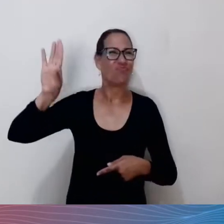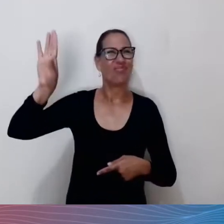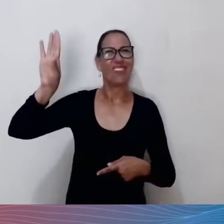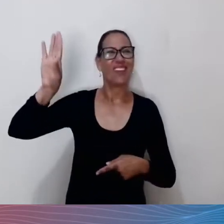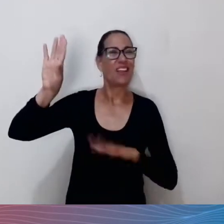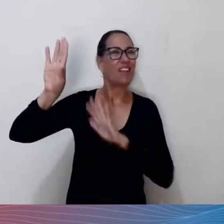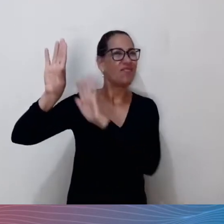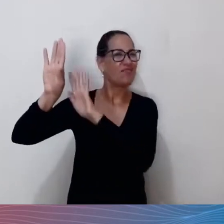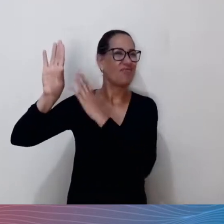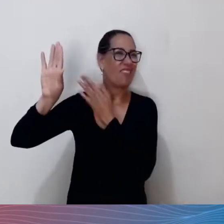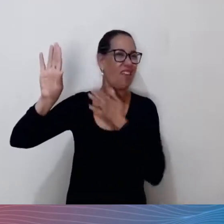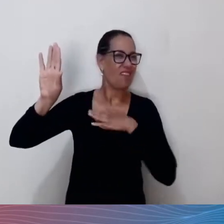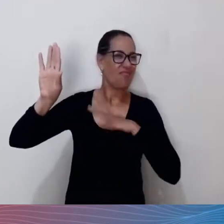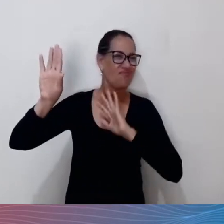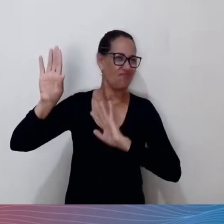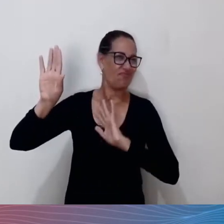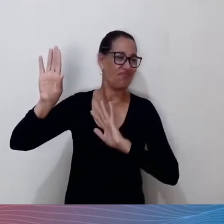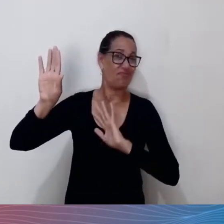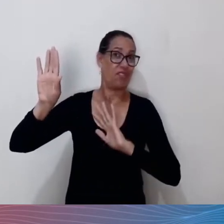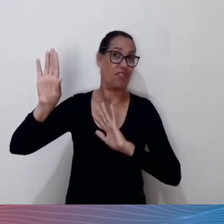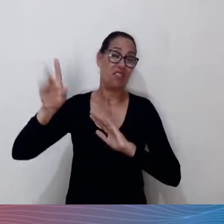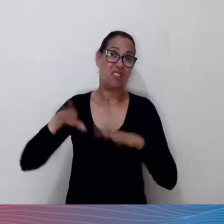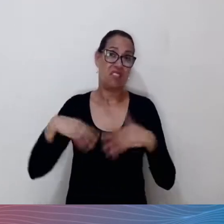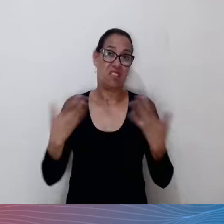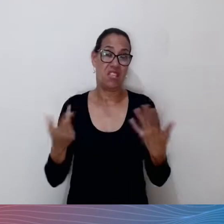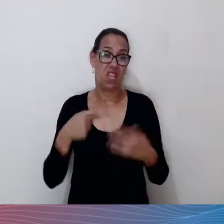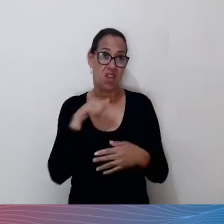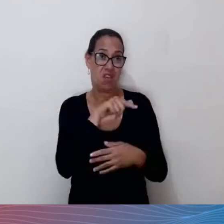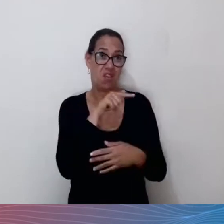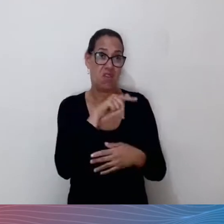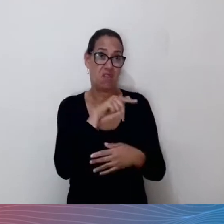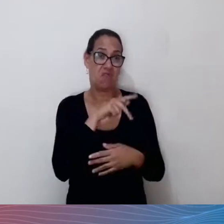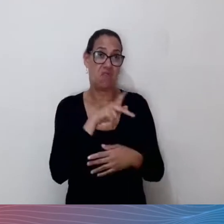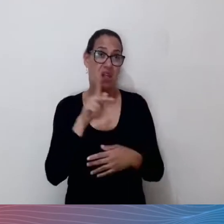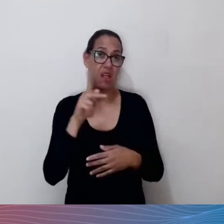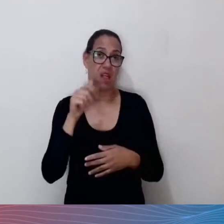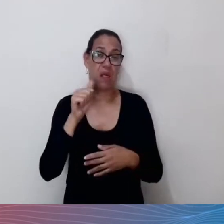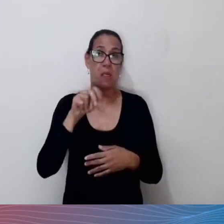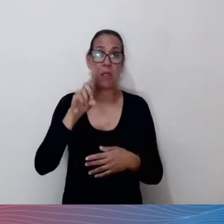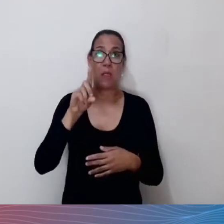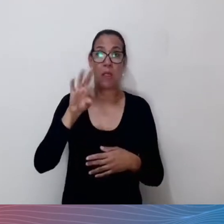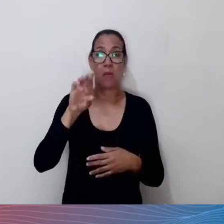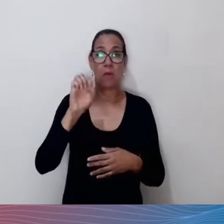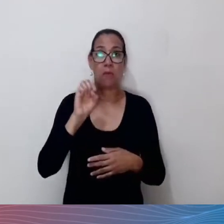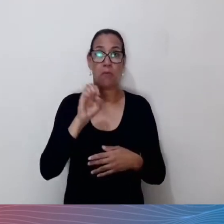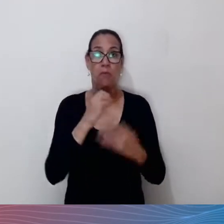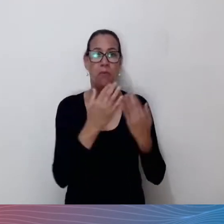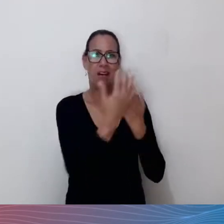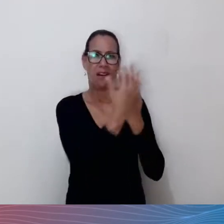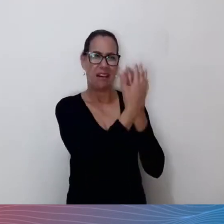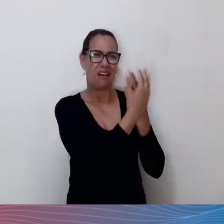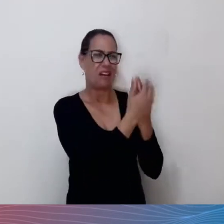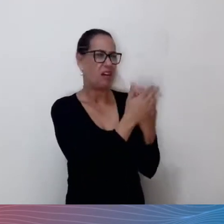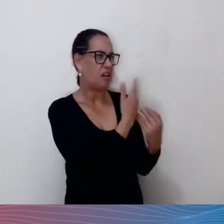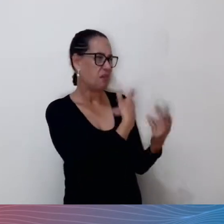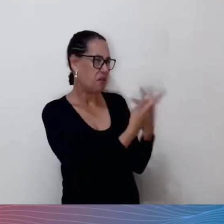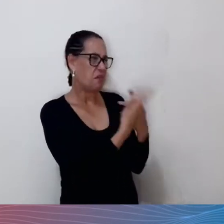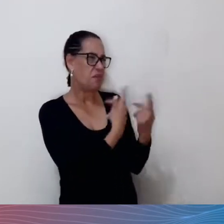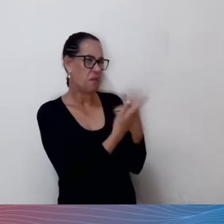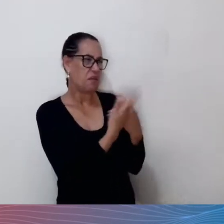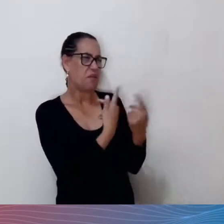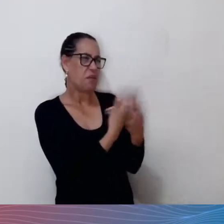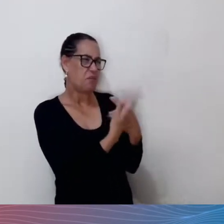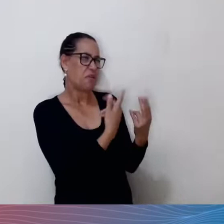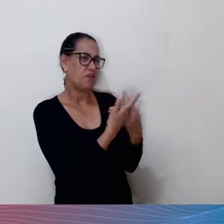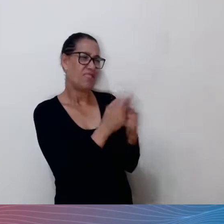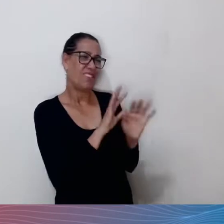padre. Se eu pequei, fazer confissão para o padre, e como se o problema está resolvido, né? Se